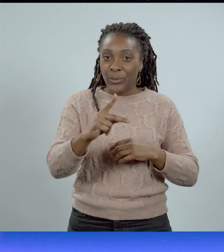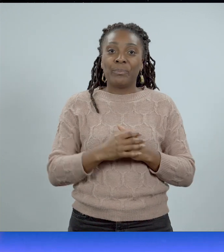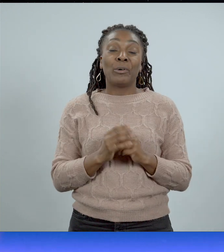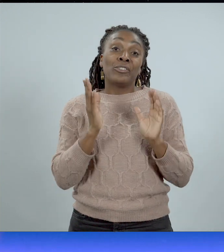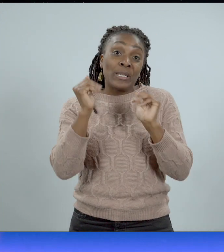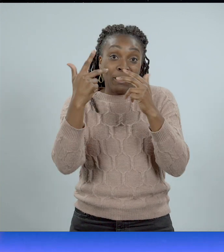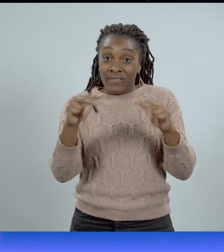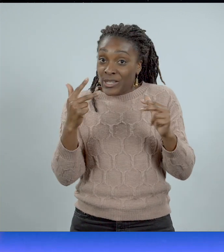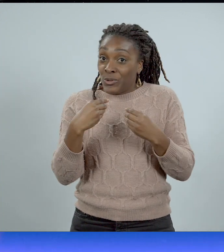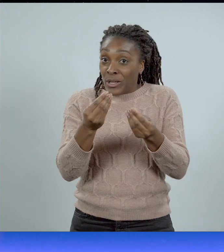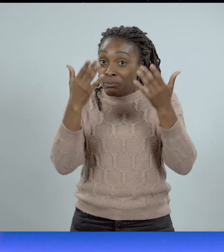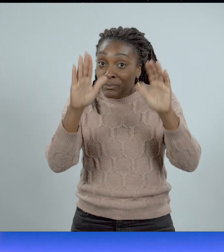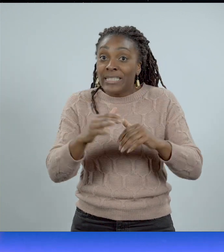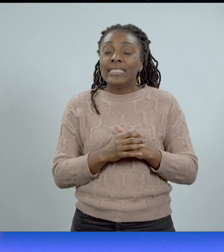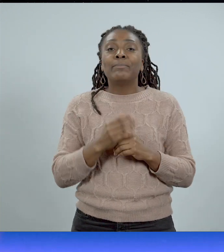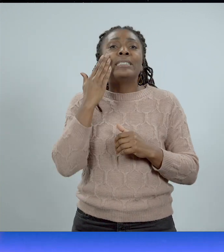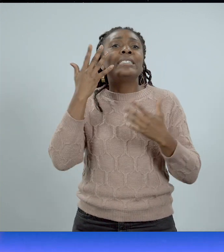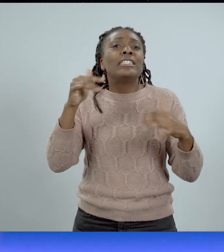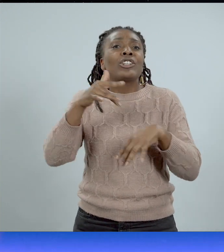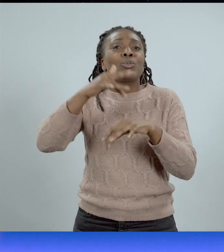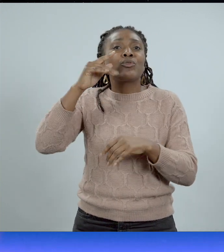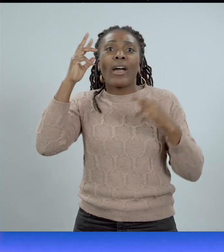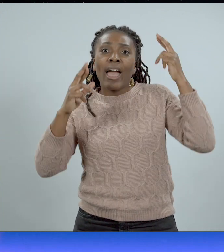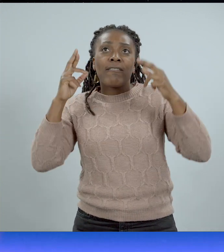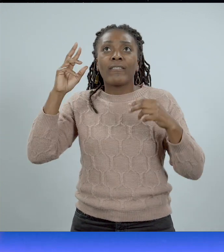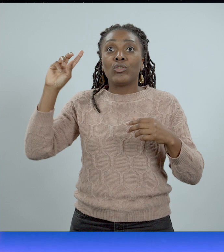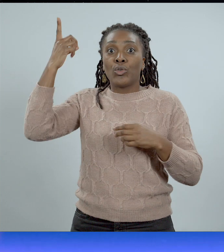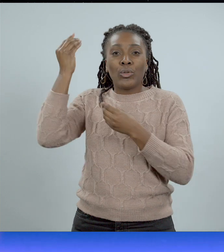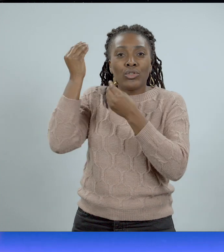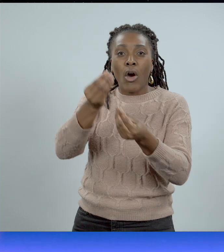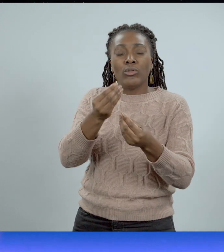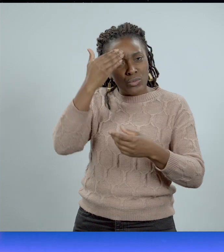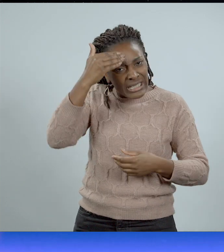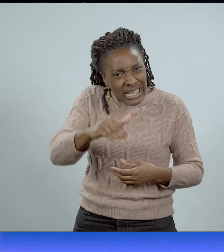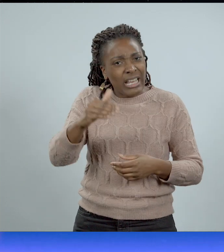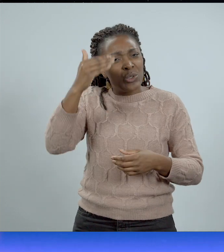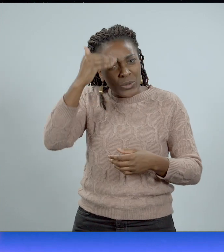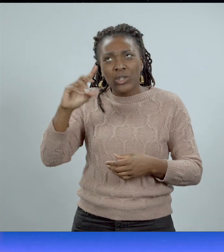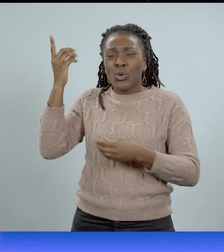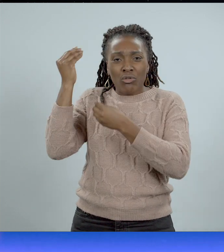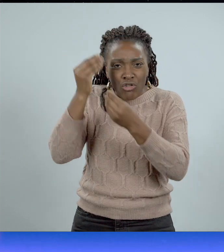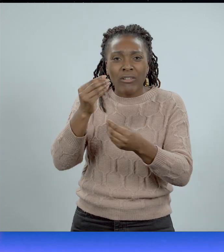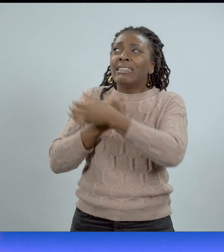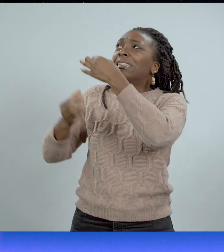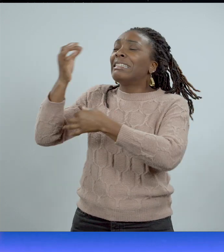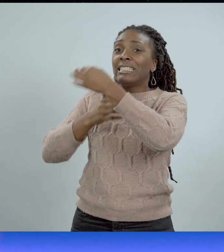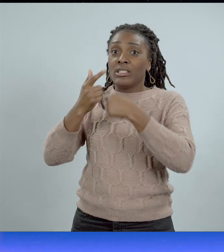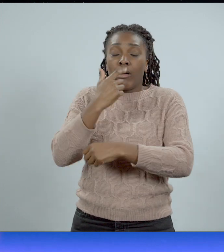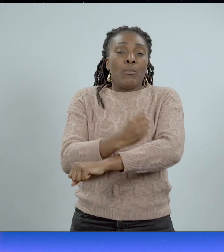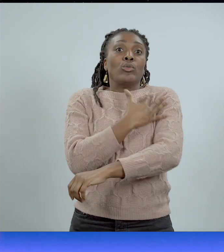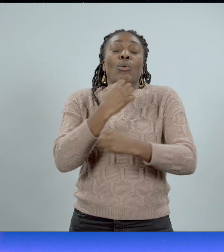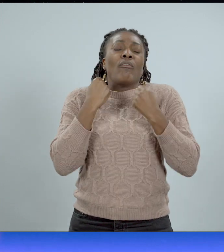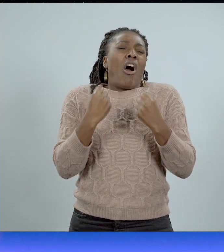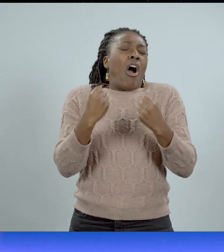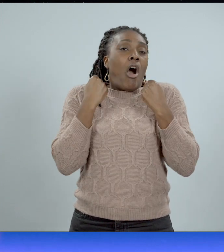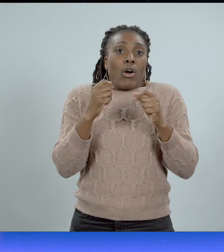rêves. J'espère que cette vidéo vous a béni. Si vous avez déjà fait un rêve qui venait de Dieu, vous le savez aujourd'hui que c'était Dieu qui vous était en train de vous parler et que les émotions